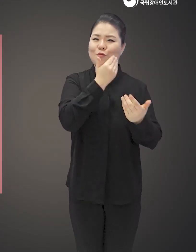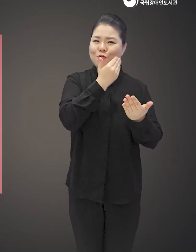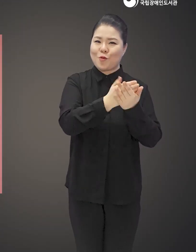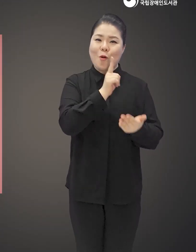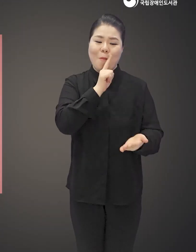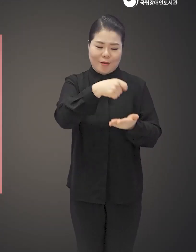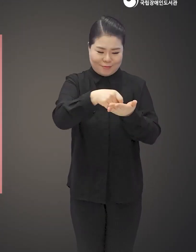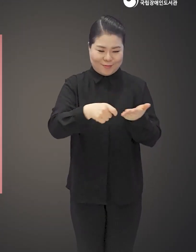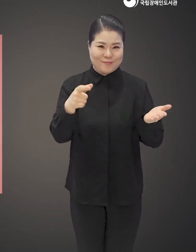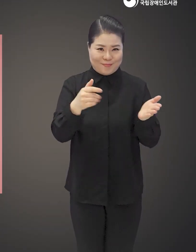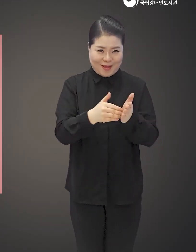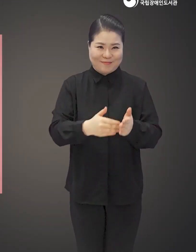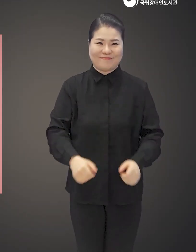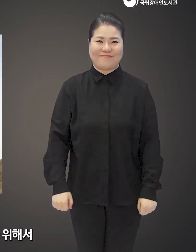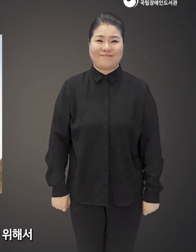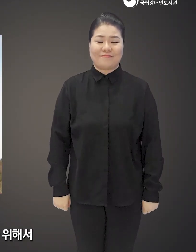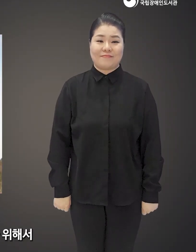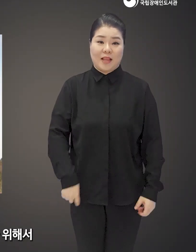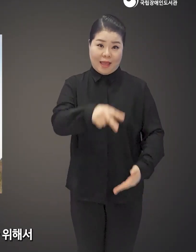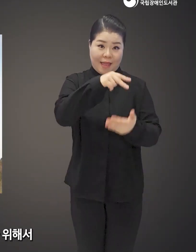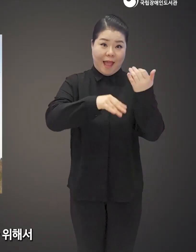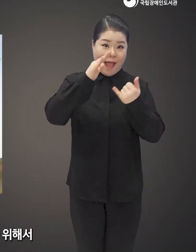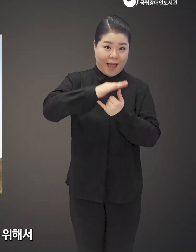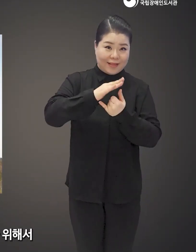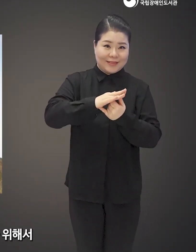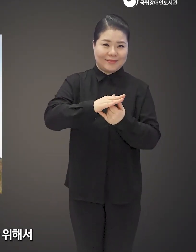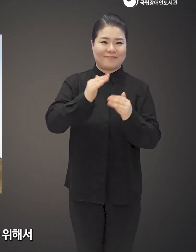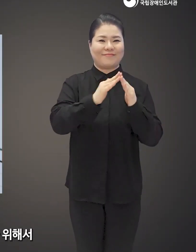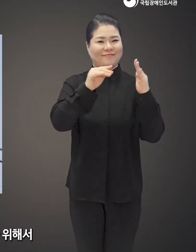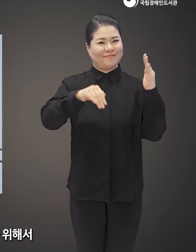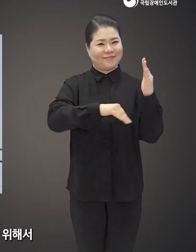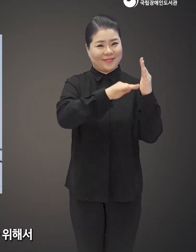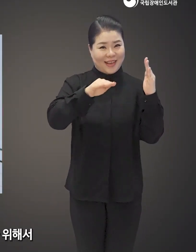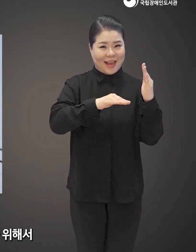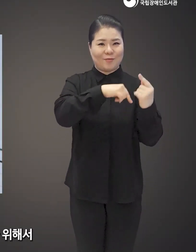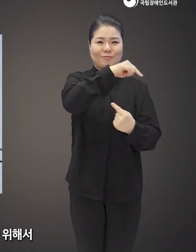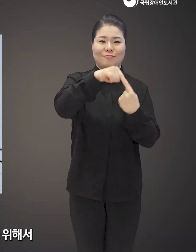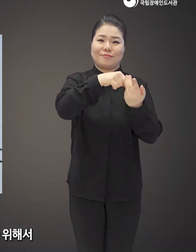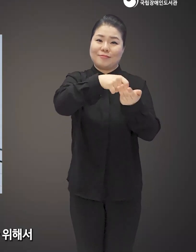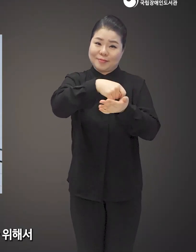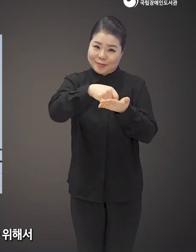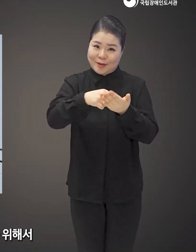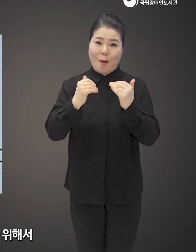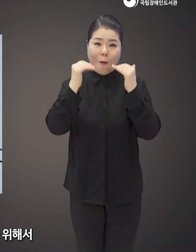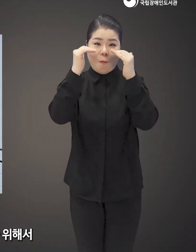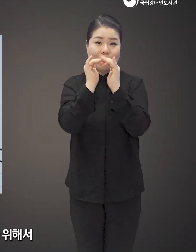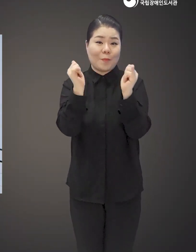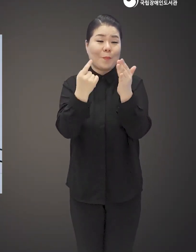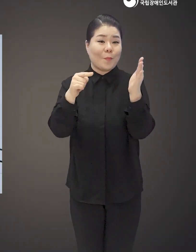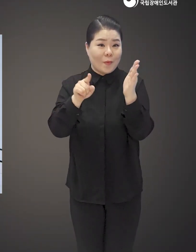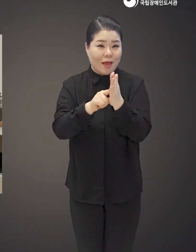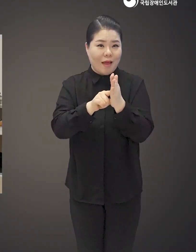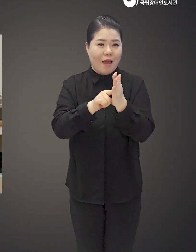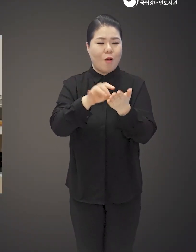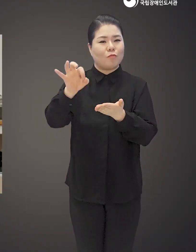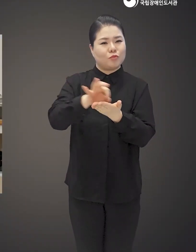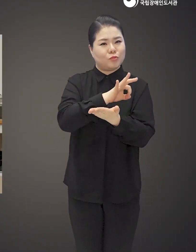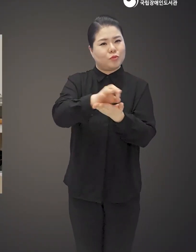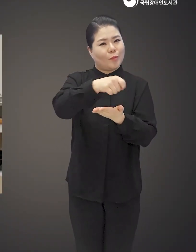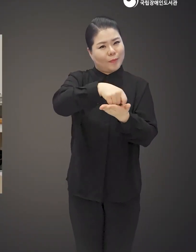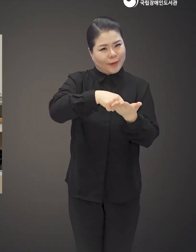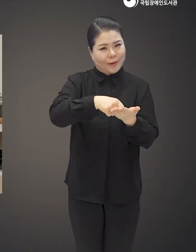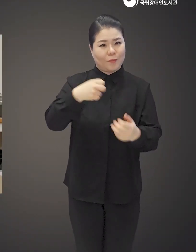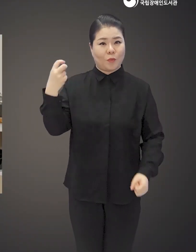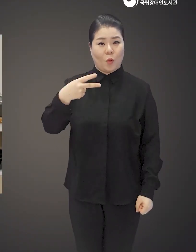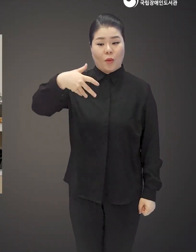대하여 줄곧 안내합니다. 그리고 읽는 아이들 혹은 가계부를 작성하는 성인들을 위해서 용돈